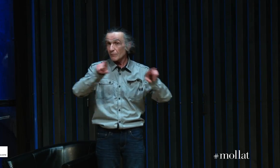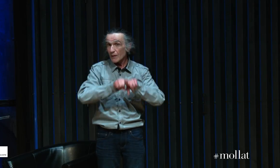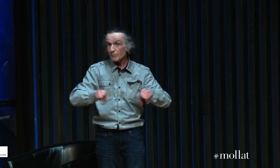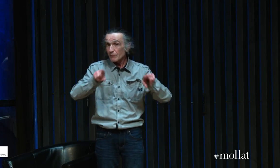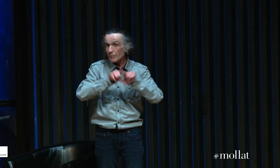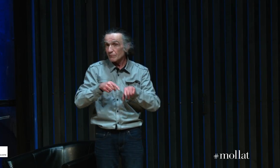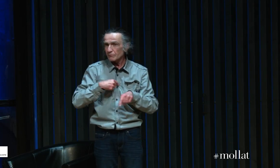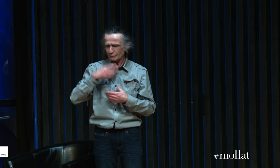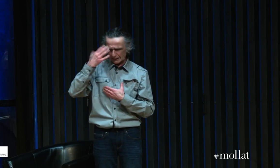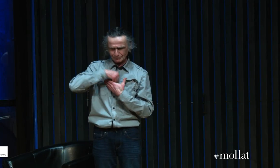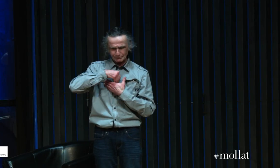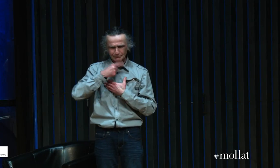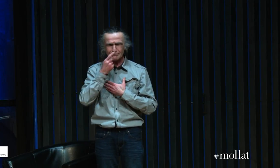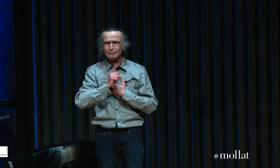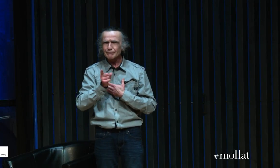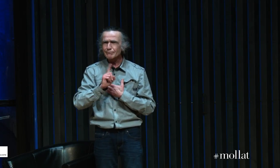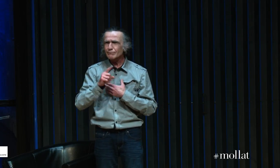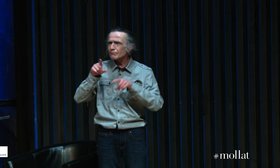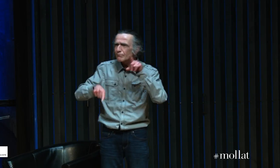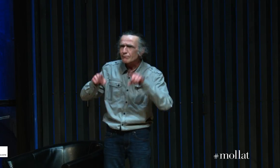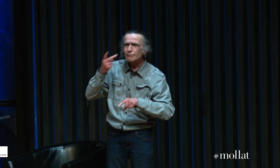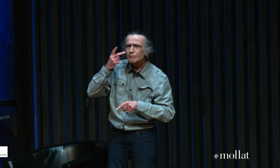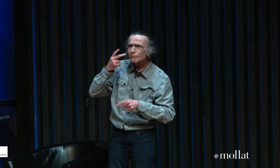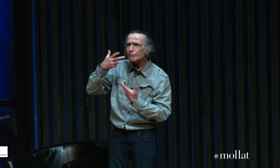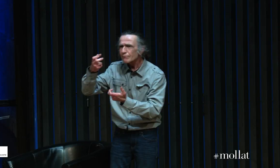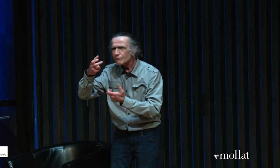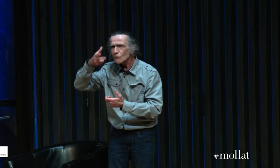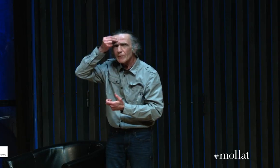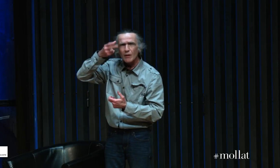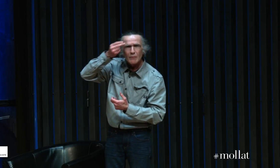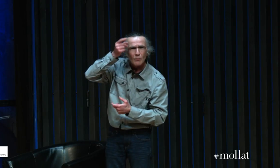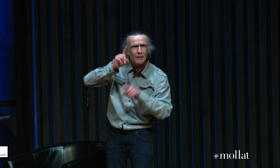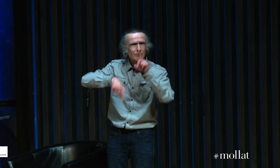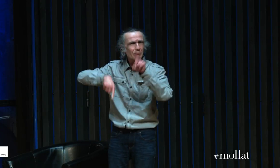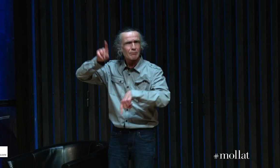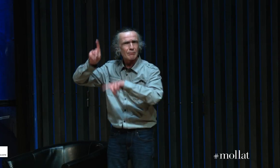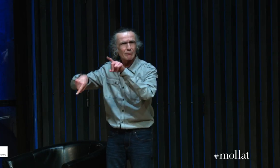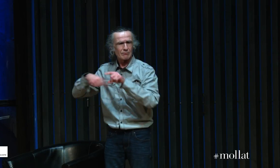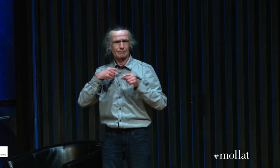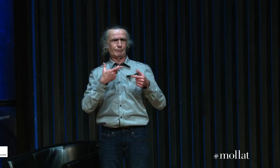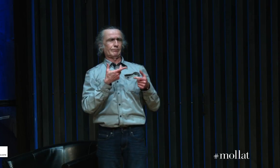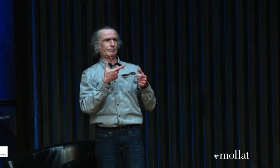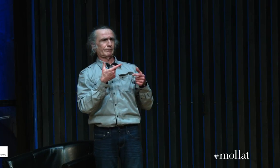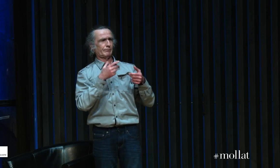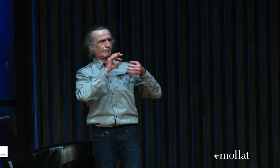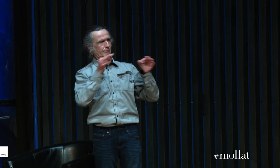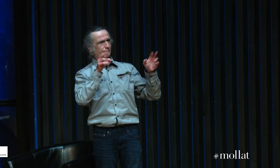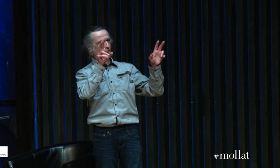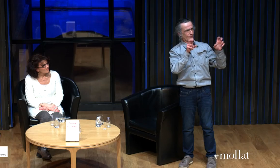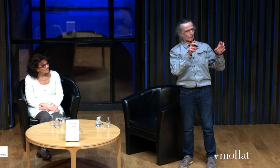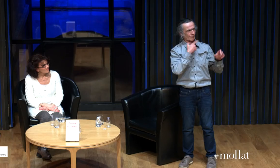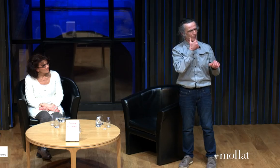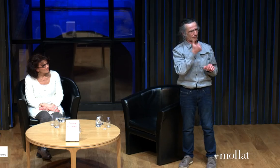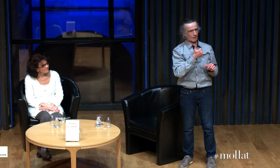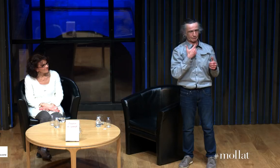parlais très très bien. En fait, ça a toujours été le même récit et les mêmes remarques. Donc après, parfois, je me demandais